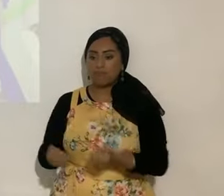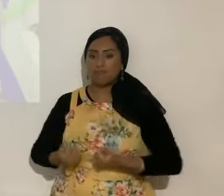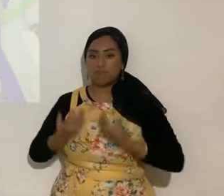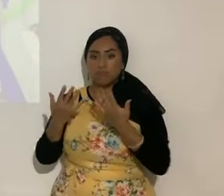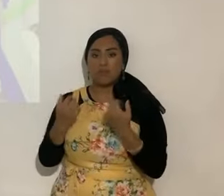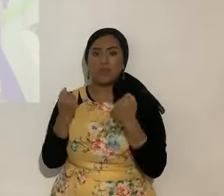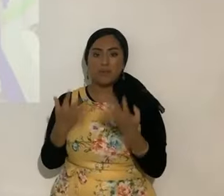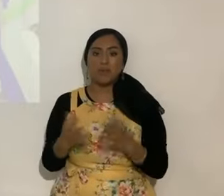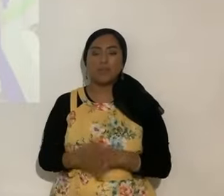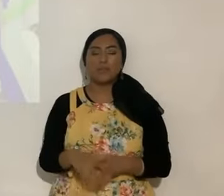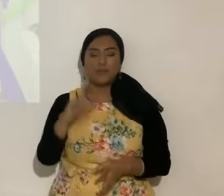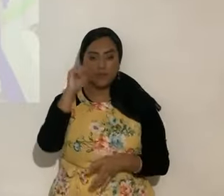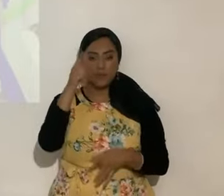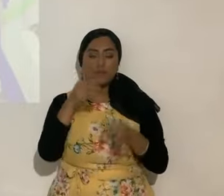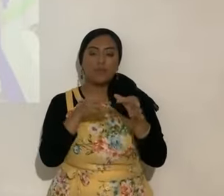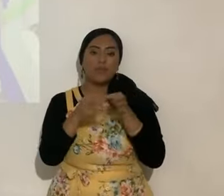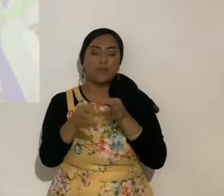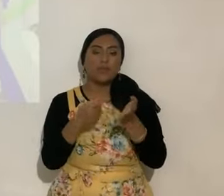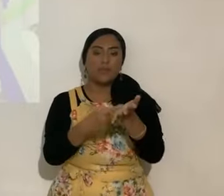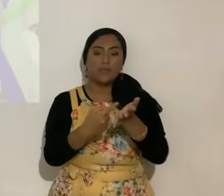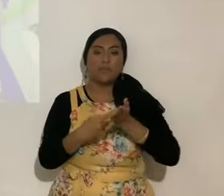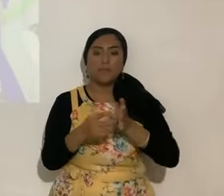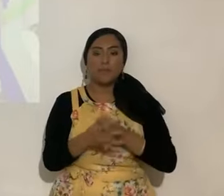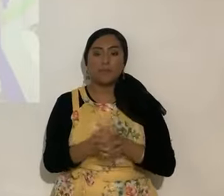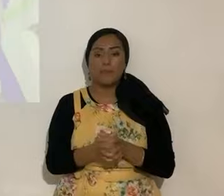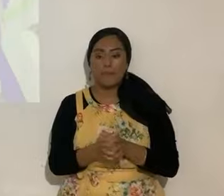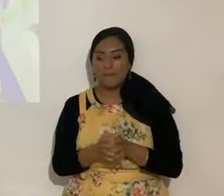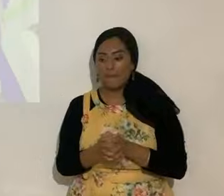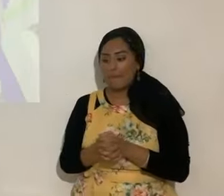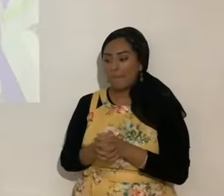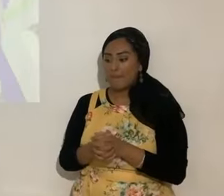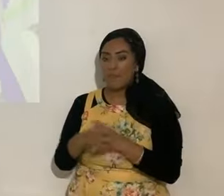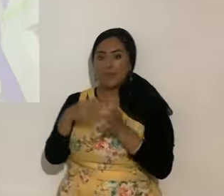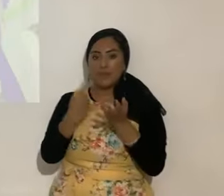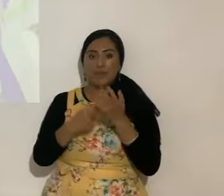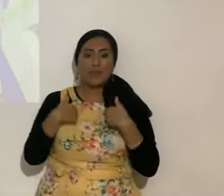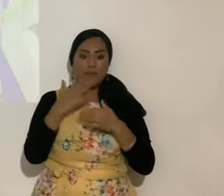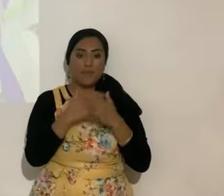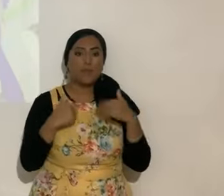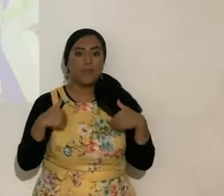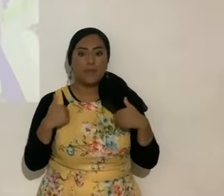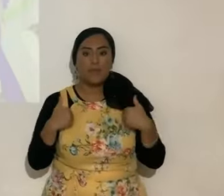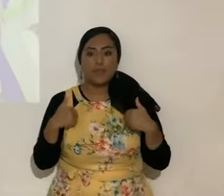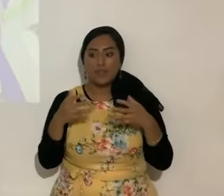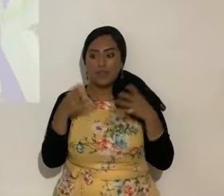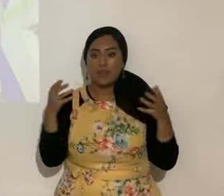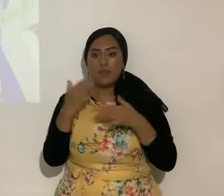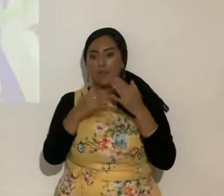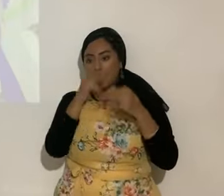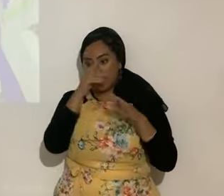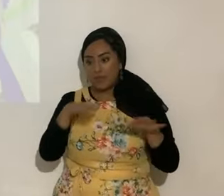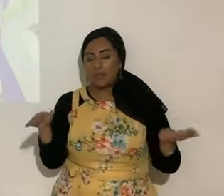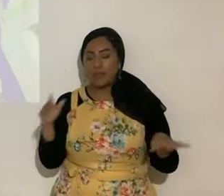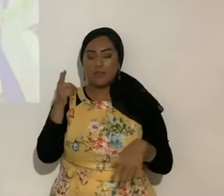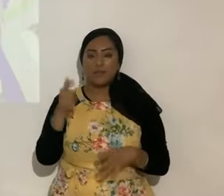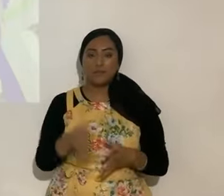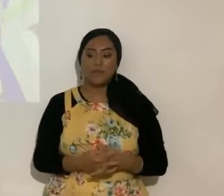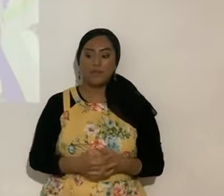hay varias cosas, que después quisiera yo platicar, pero digo, por cuestión, de que luego hay jovencitos, muy jovencitos, inclusive hasta niños, bueno,